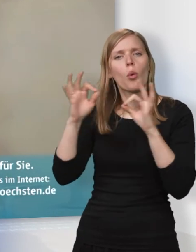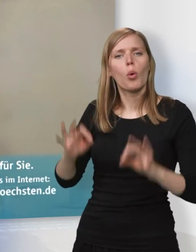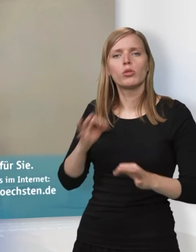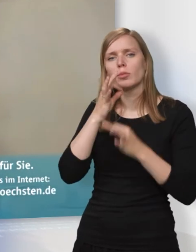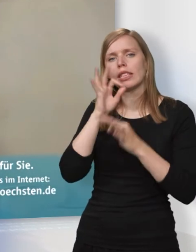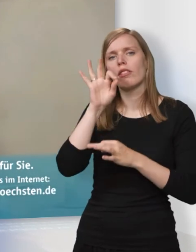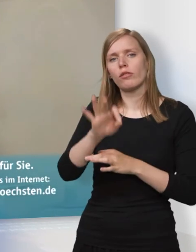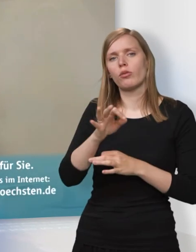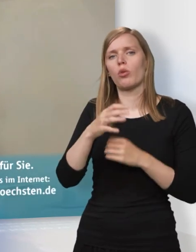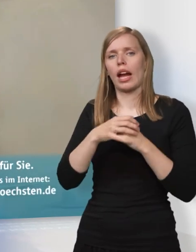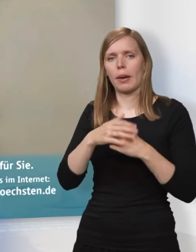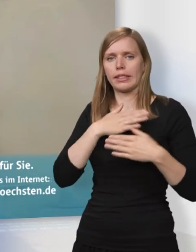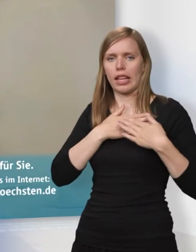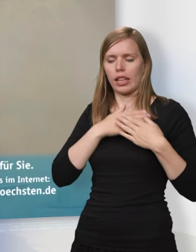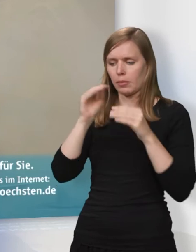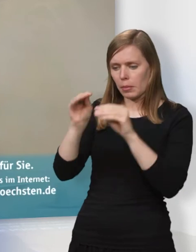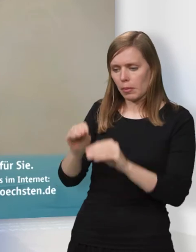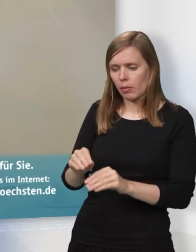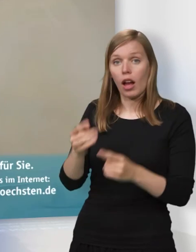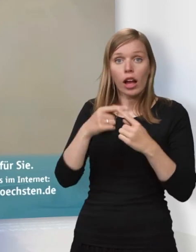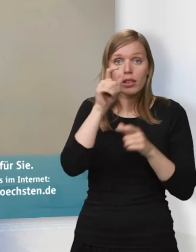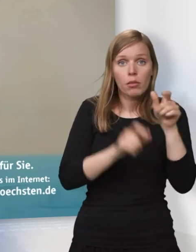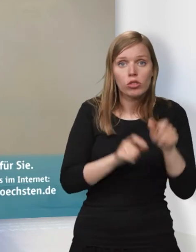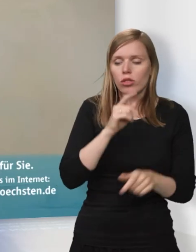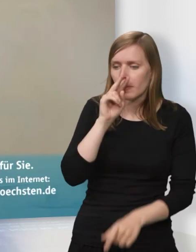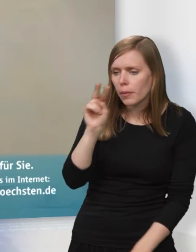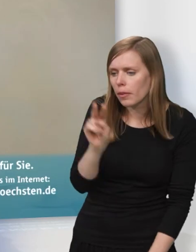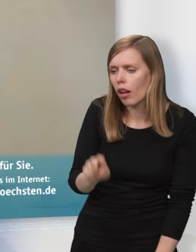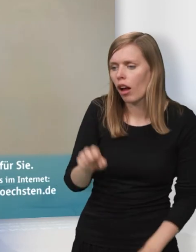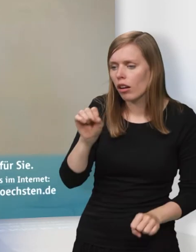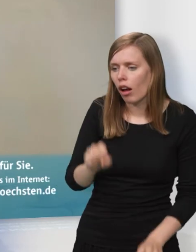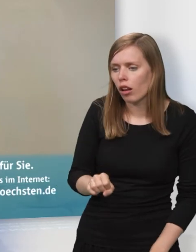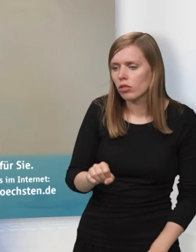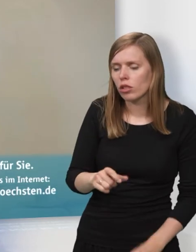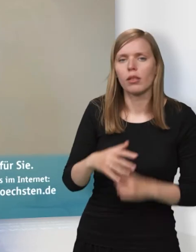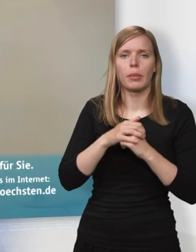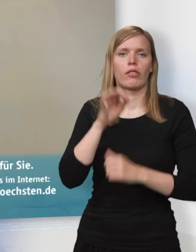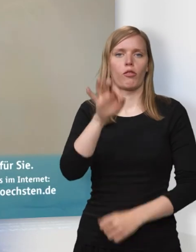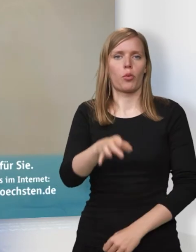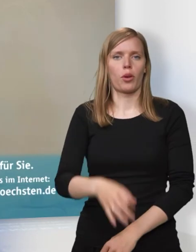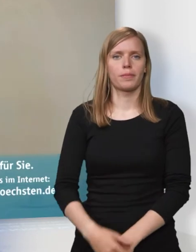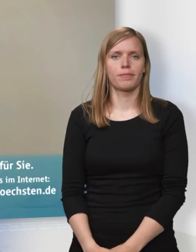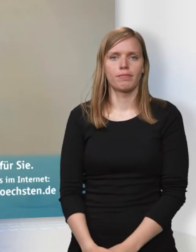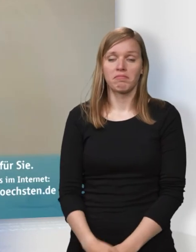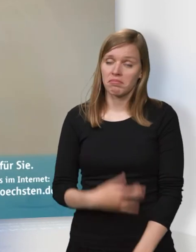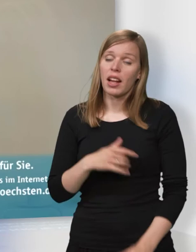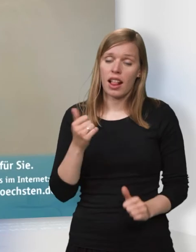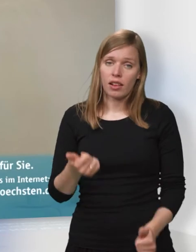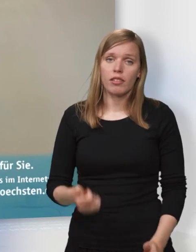Gebetsanliegen. Viele andere können diese Gebetsanliegen dann ebenfalls lesen und sie sich zu eigen machen. Das